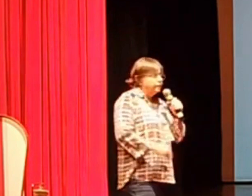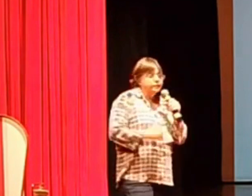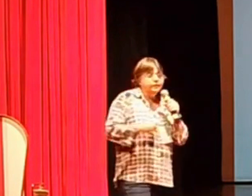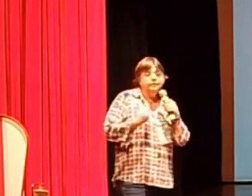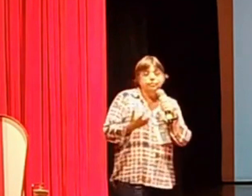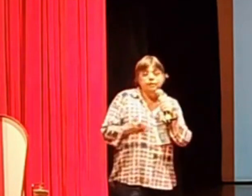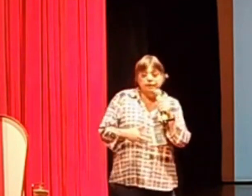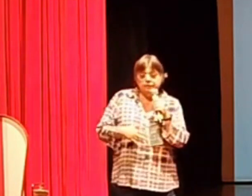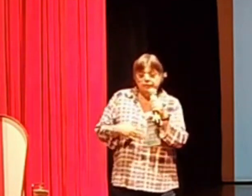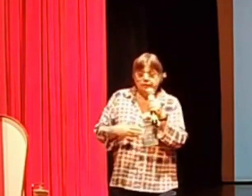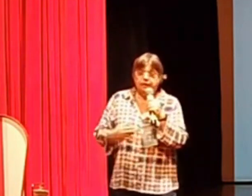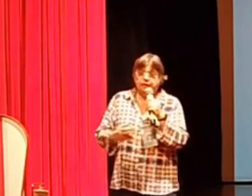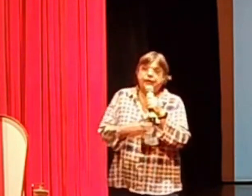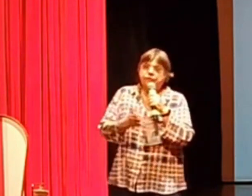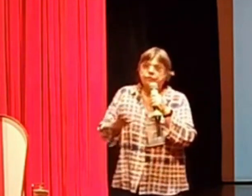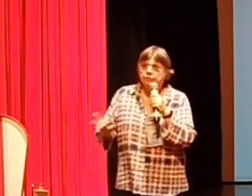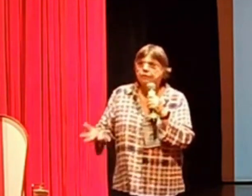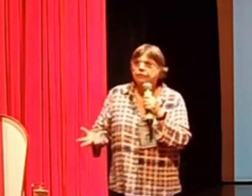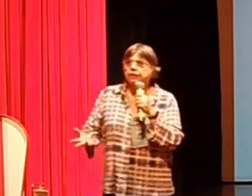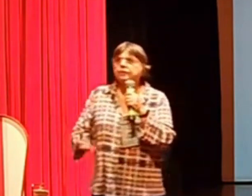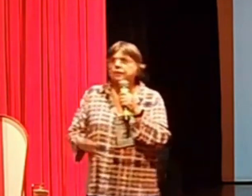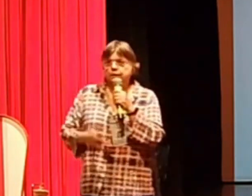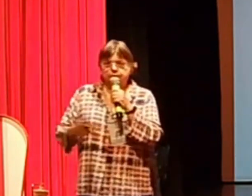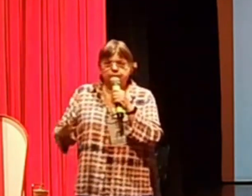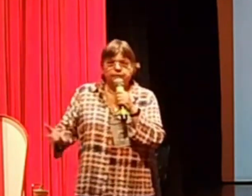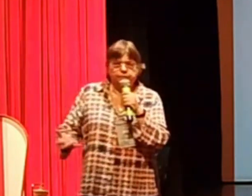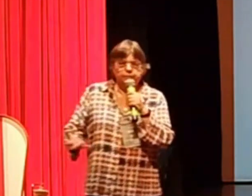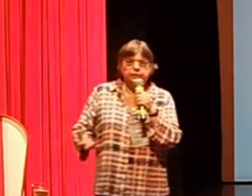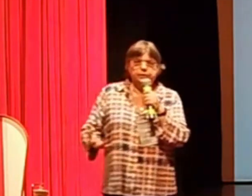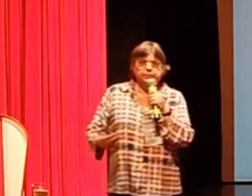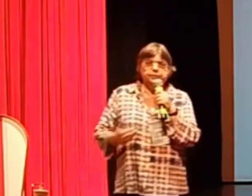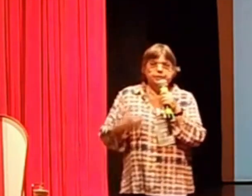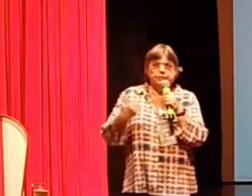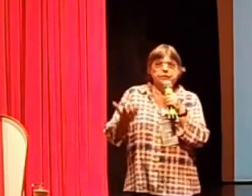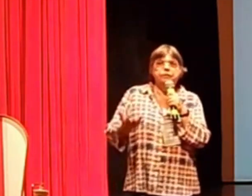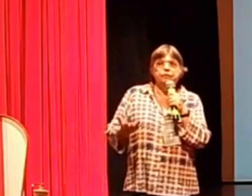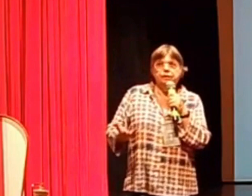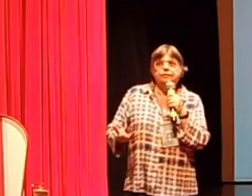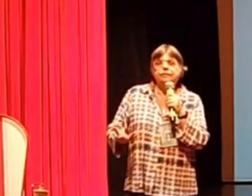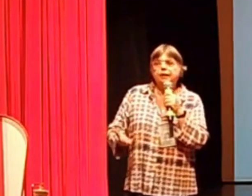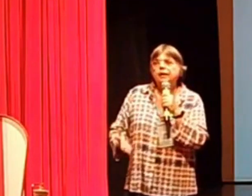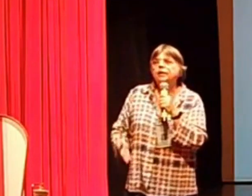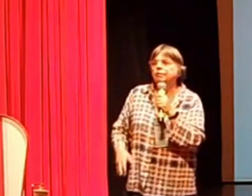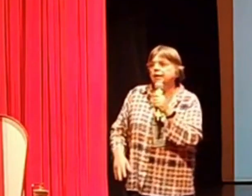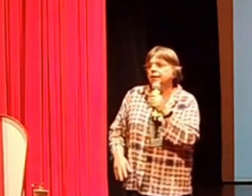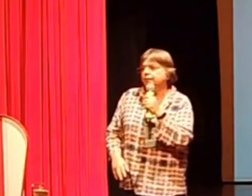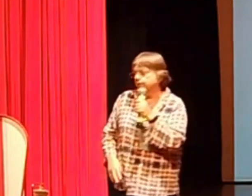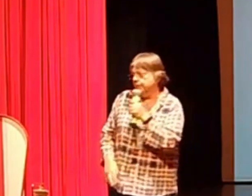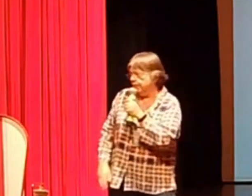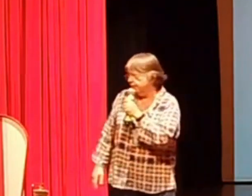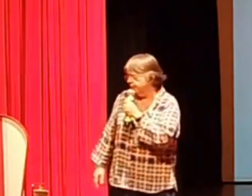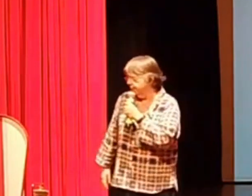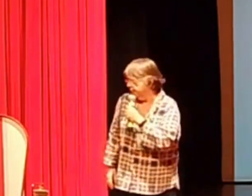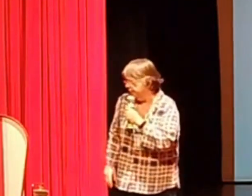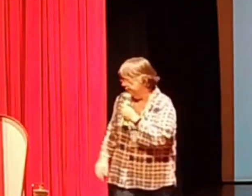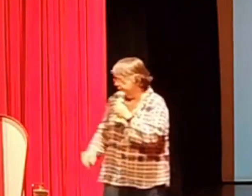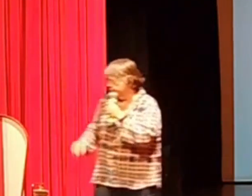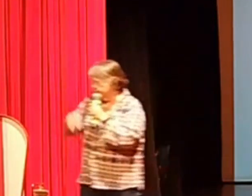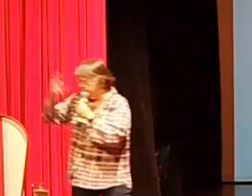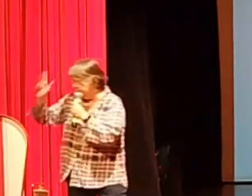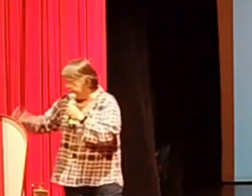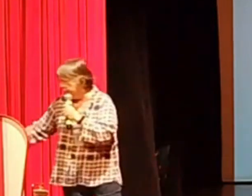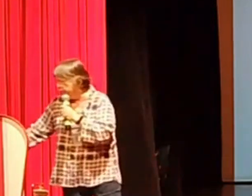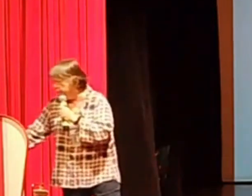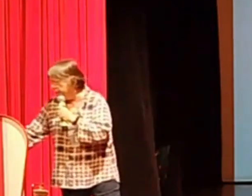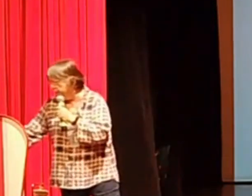Enfim, e essa insegurança, a questão toda financeira, que a gente já falou, que está por trás, é a insegurança com relação ao futuro, né?